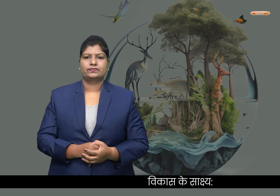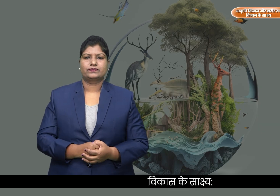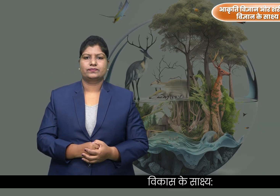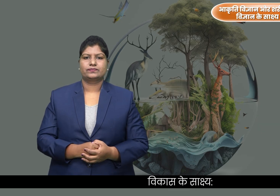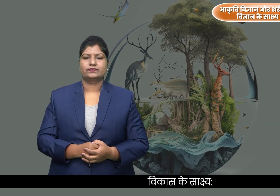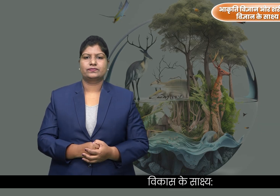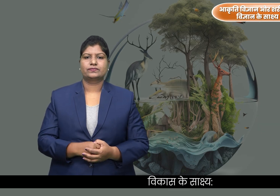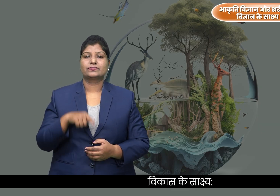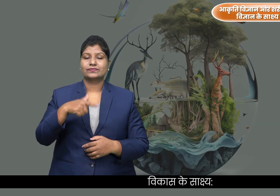विकास के साक्ष्य।